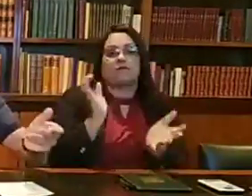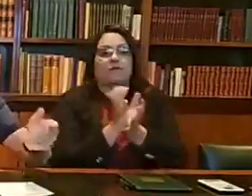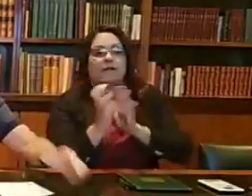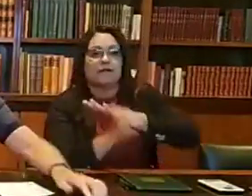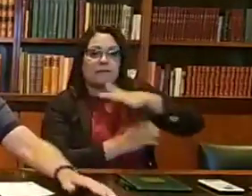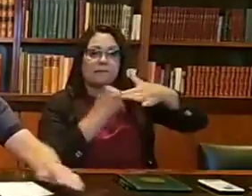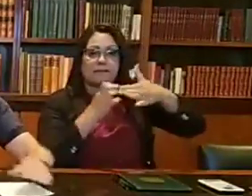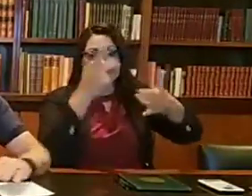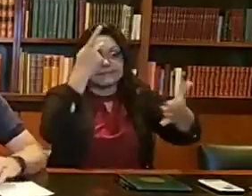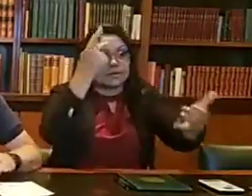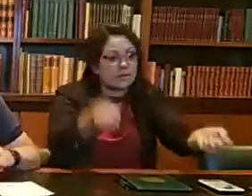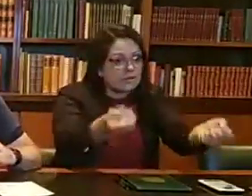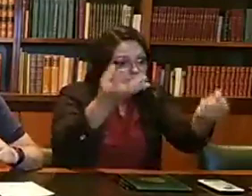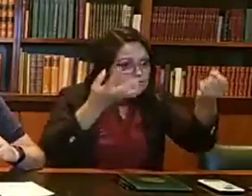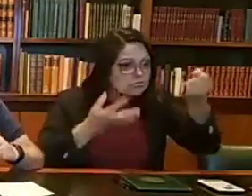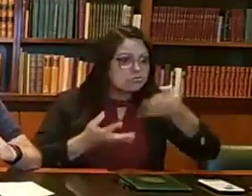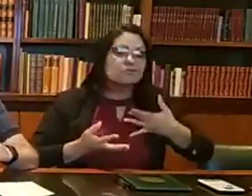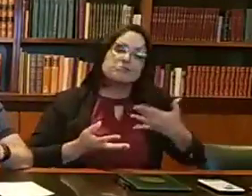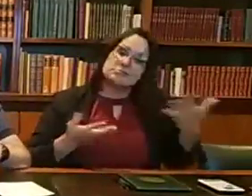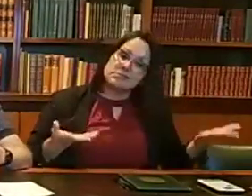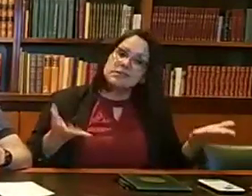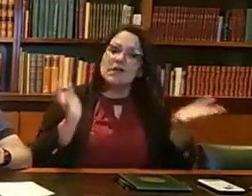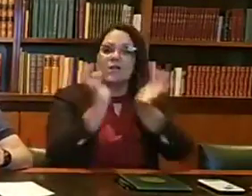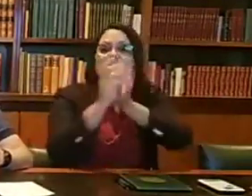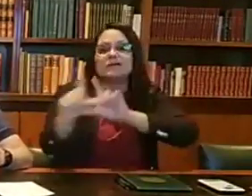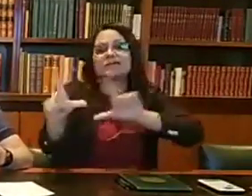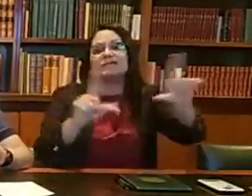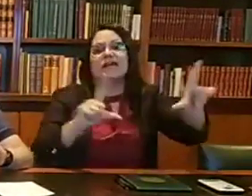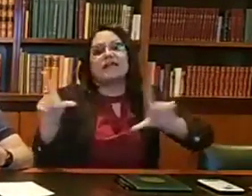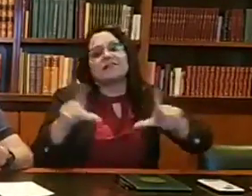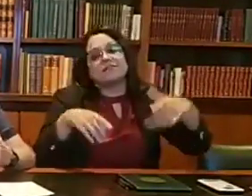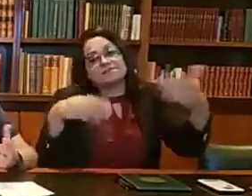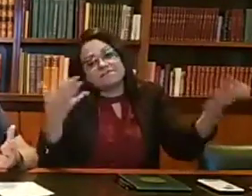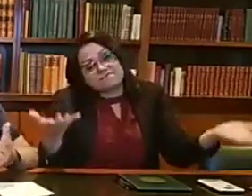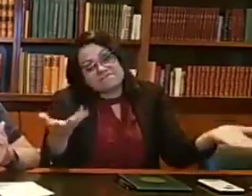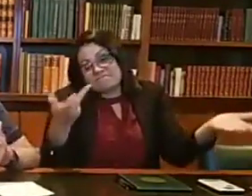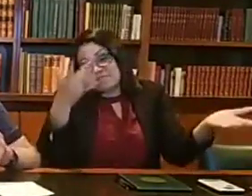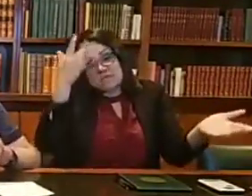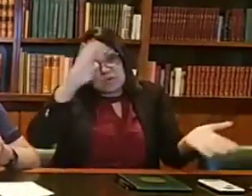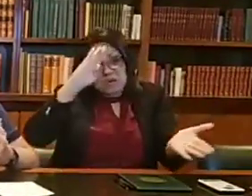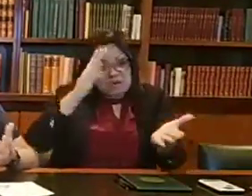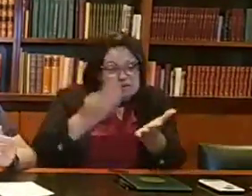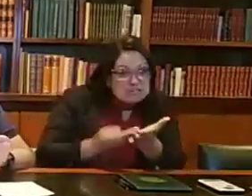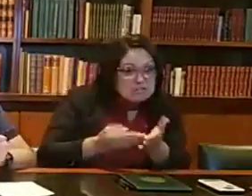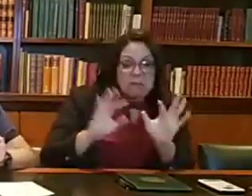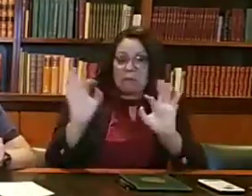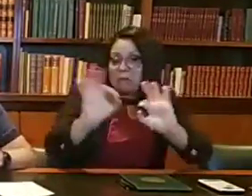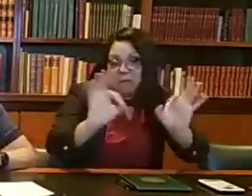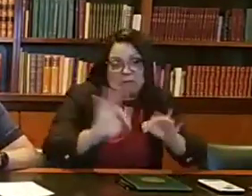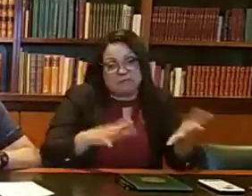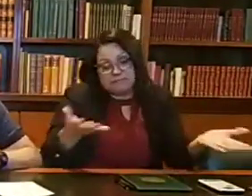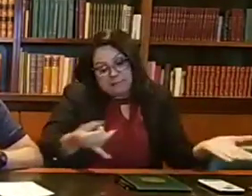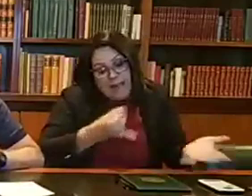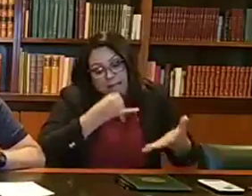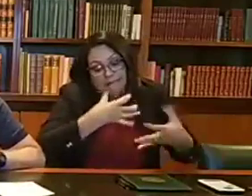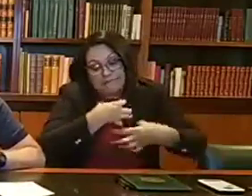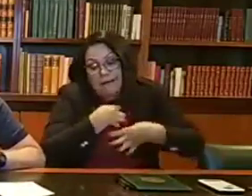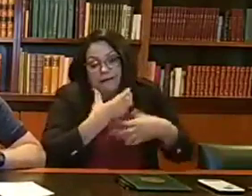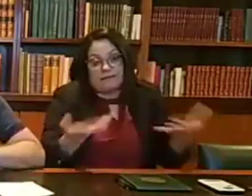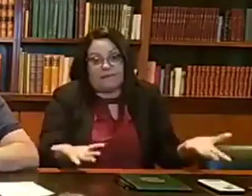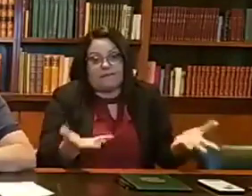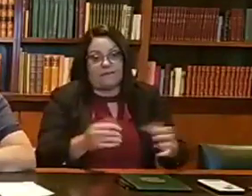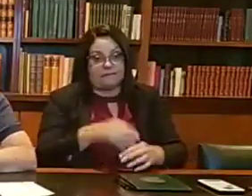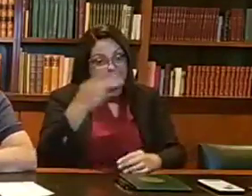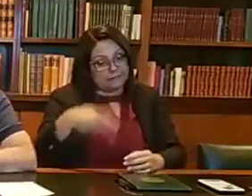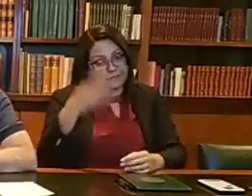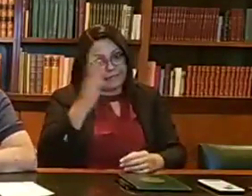Então, a imprensa aí continua ganhando cada vez mais descrédito. É lamentável o que acontece com a imprensa brasileira.